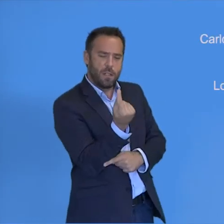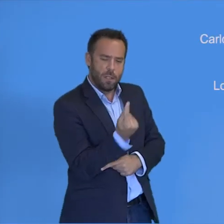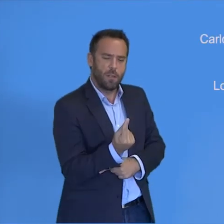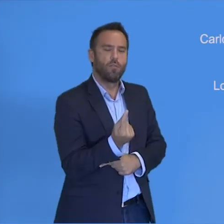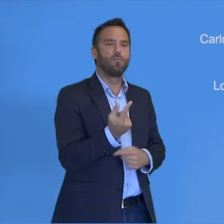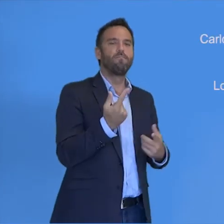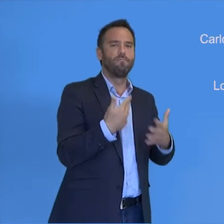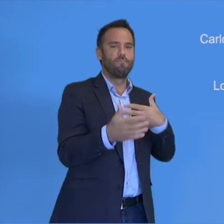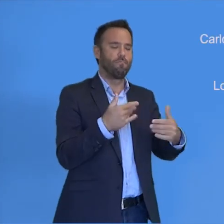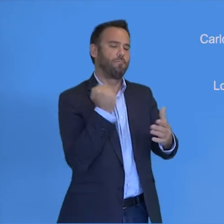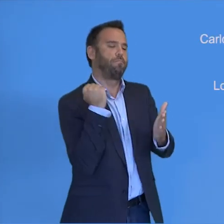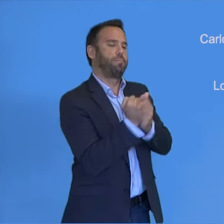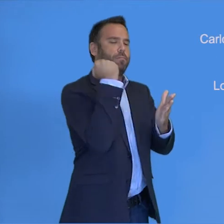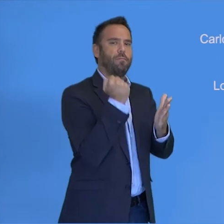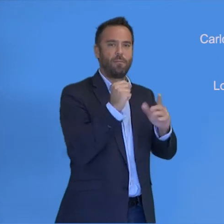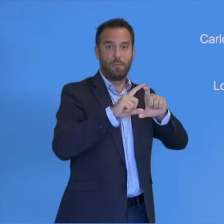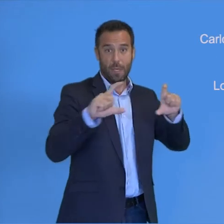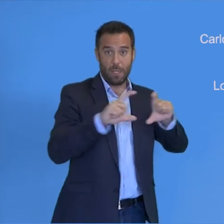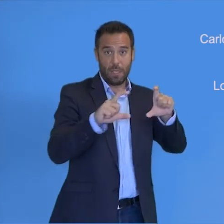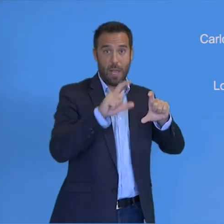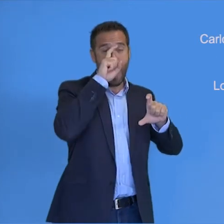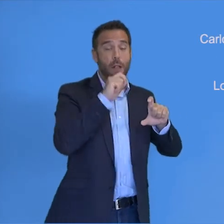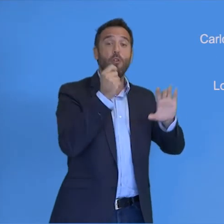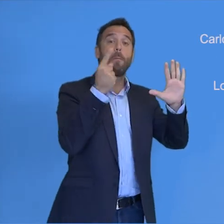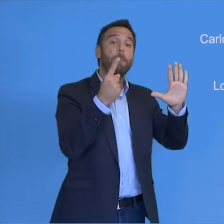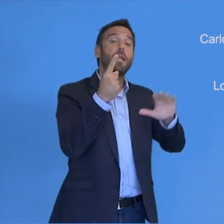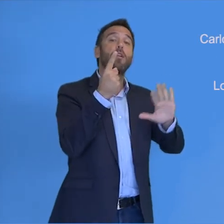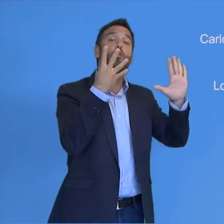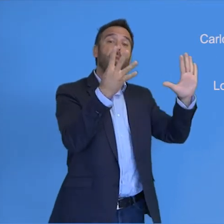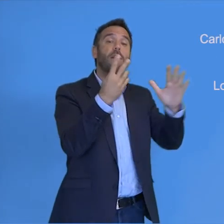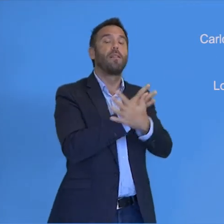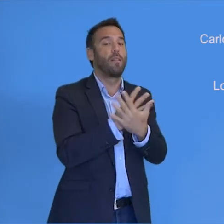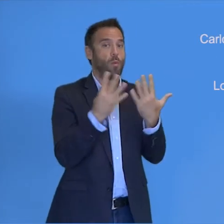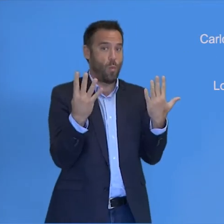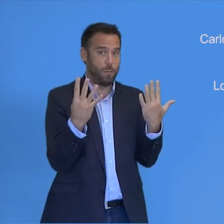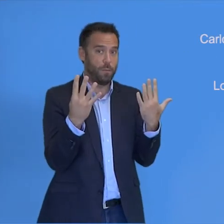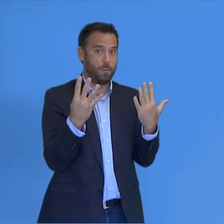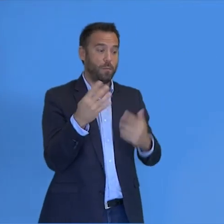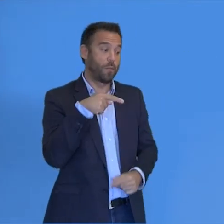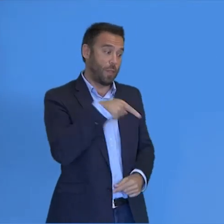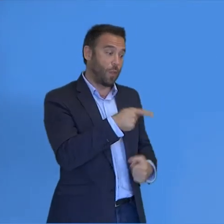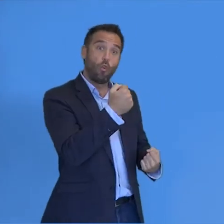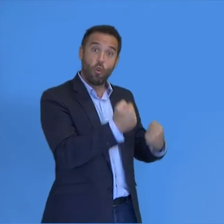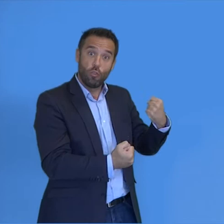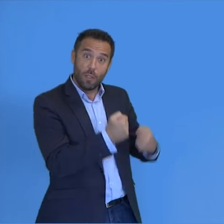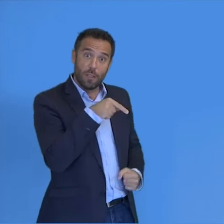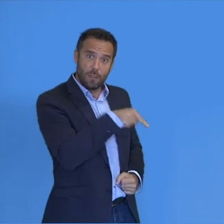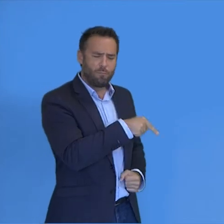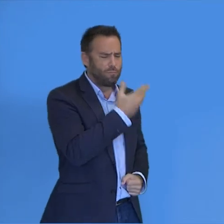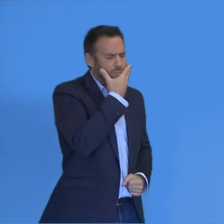y lo hizo en el año 1919 este modelo cuenta con preciosos dibujos y colores además